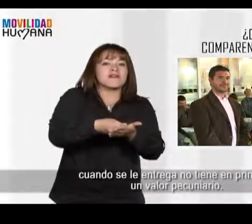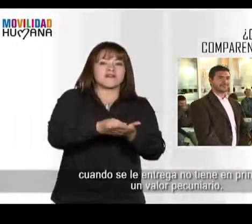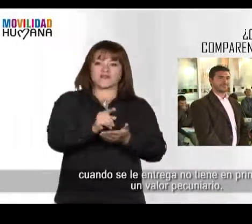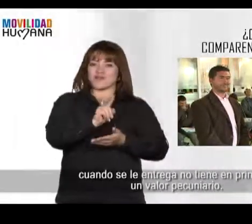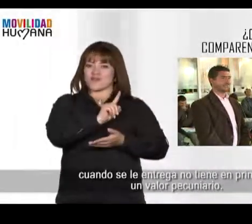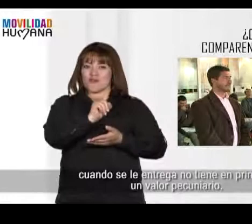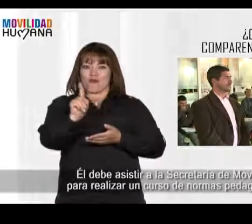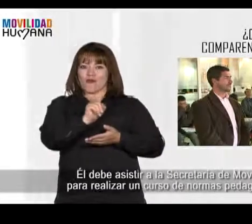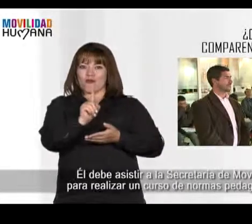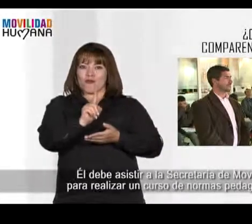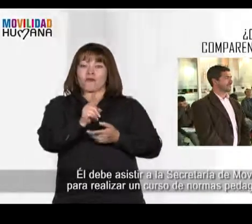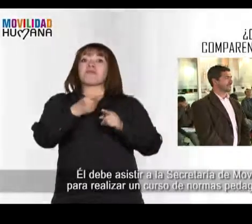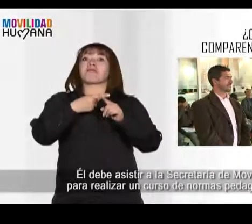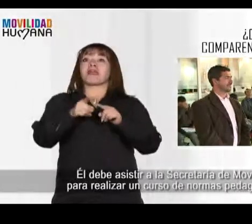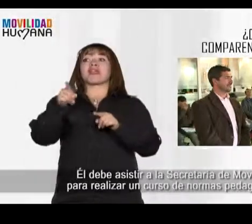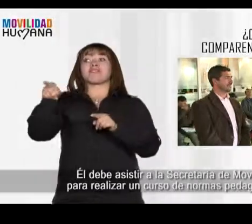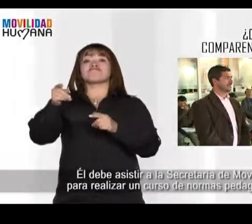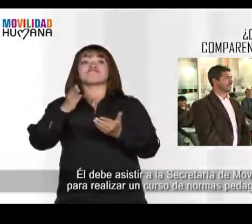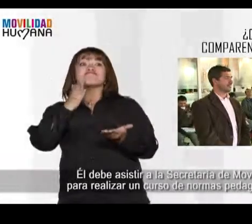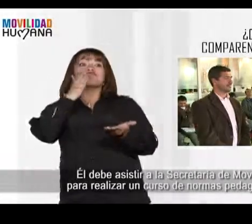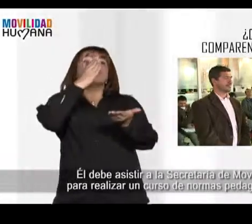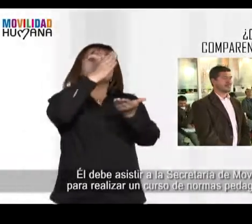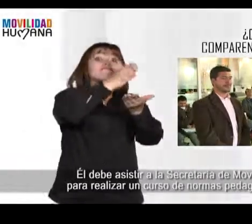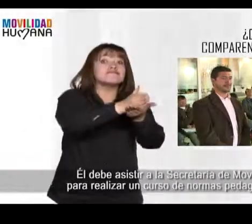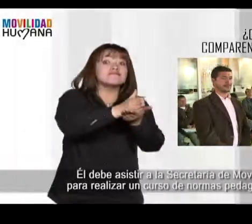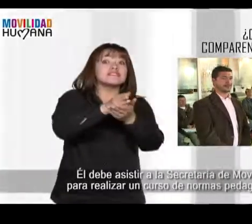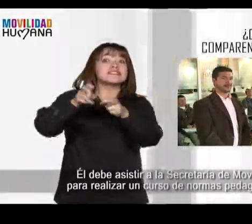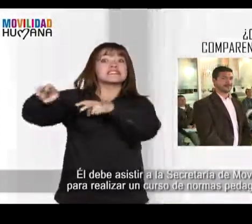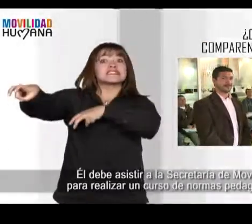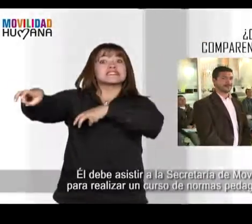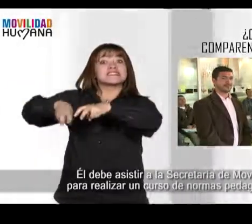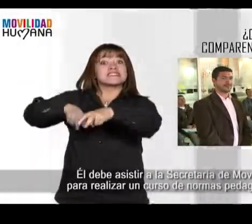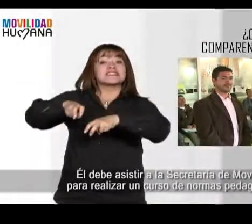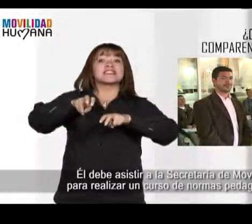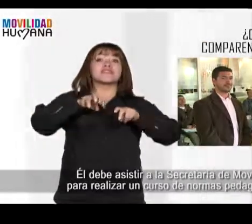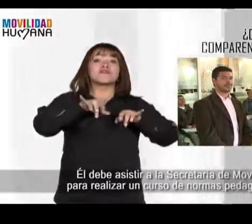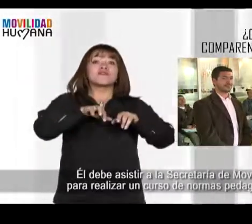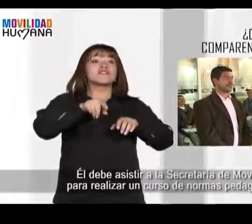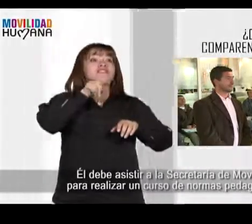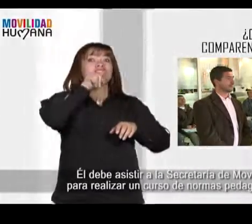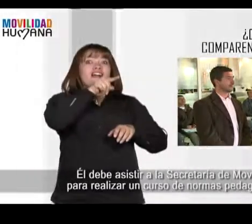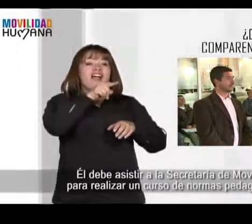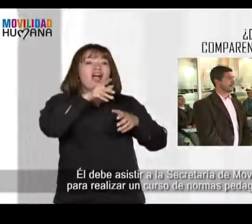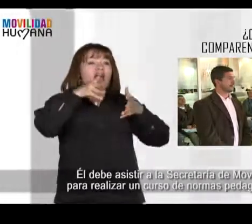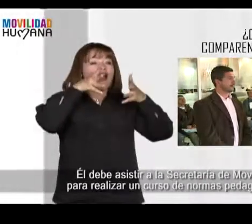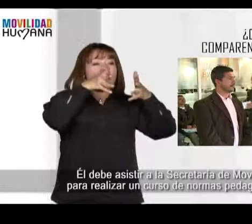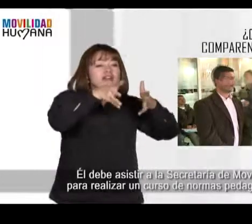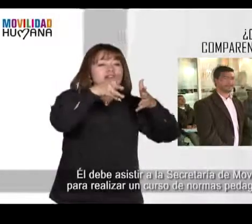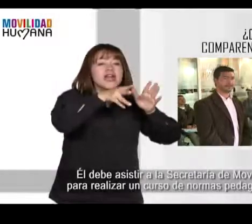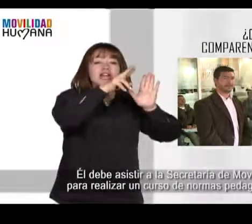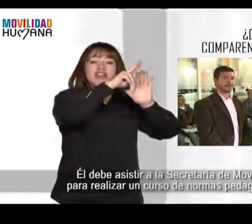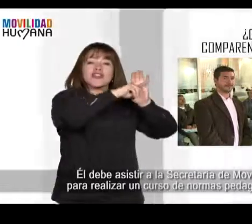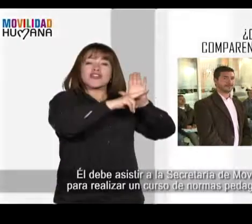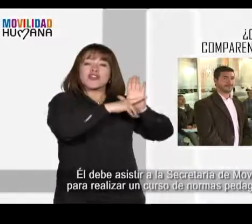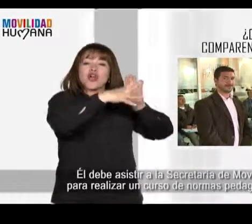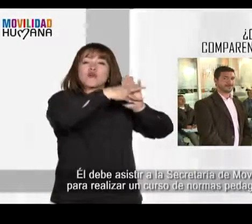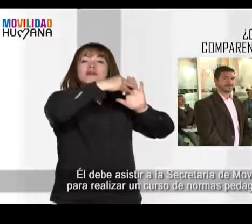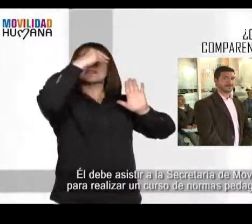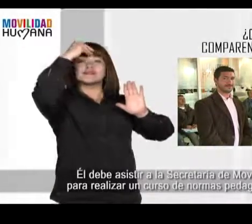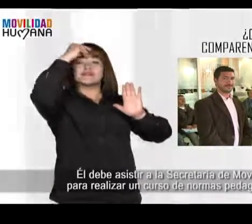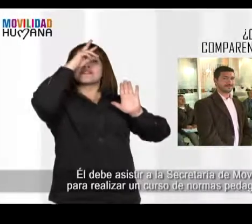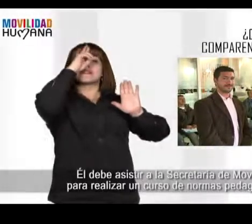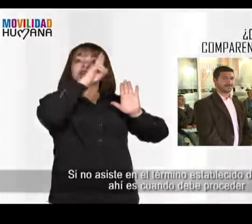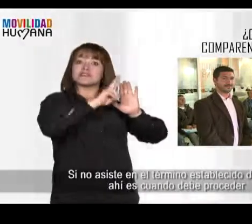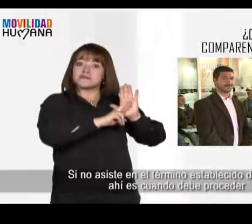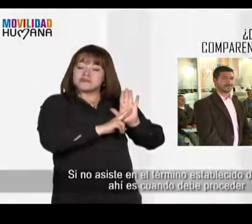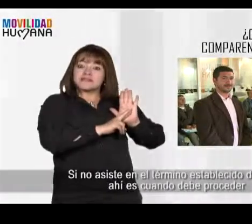valor pecuniario. Él debe asistir a la Secretaría de Movilidad para realizar un curso de normas de